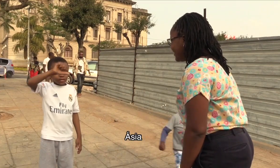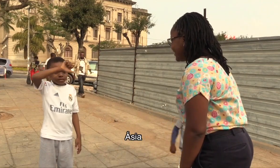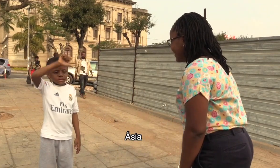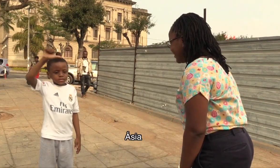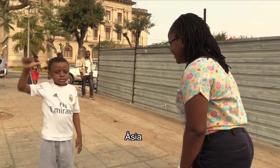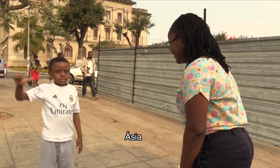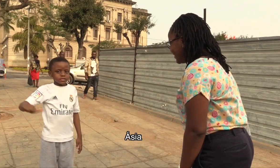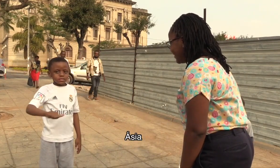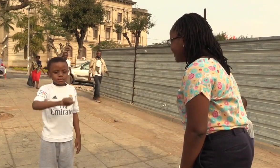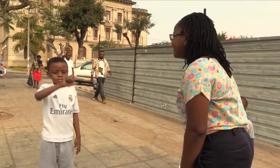Ásia,